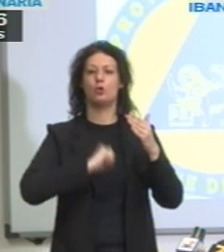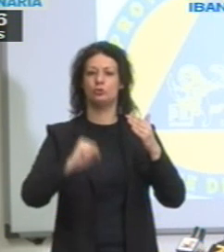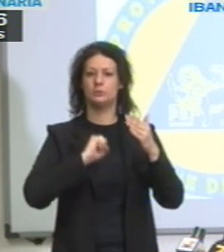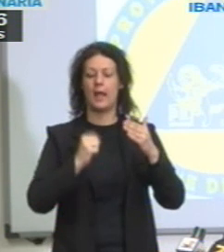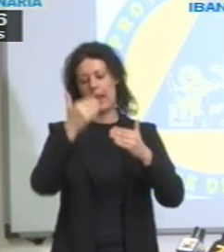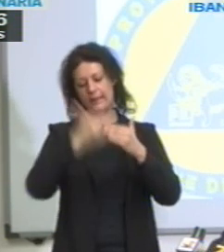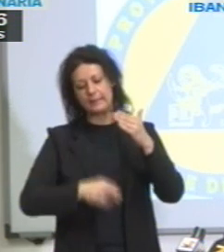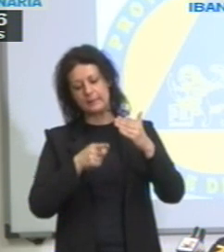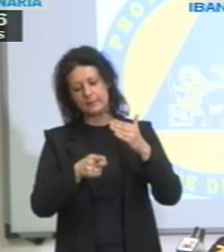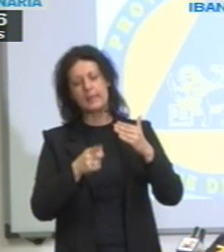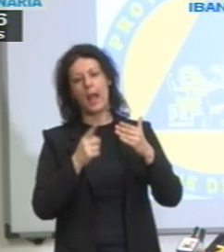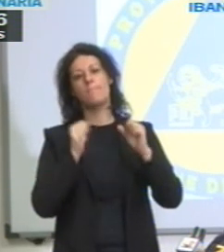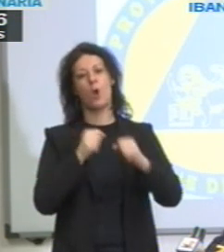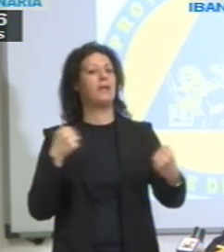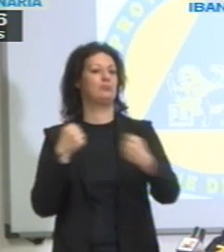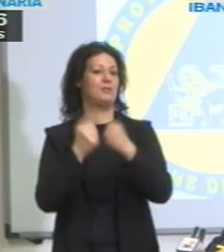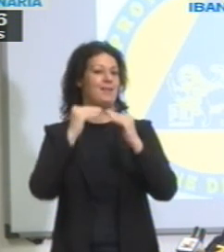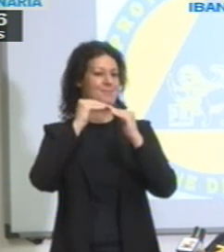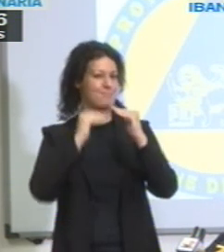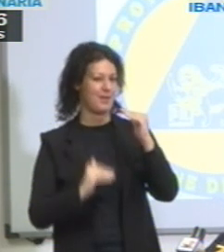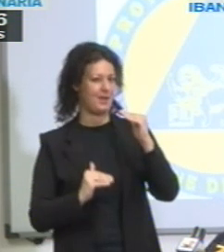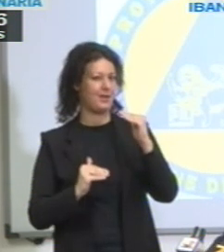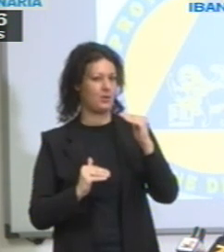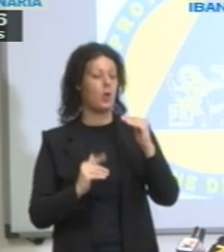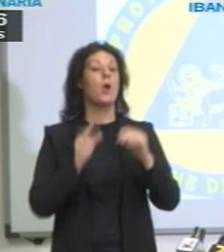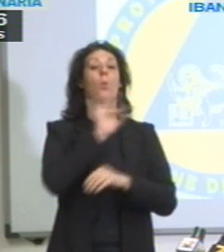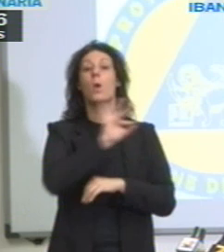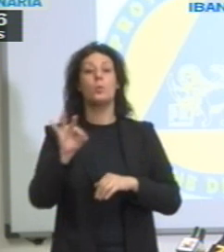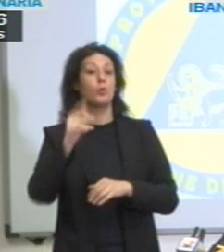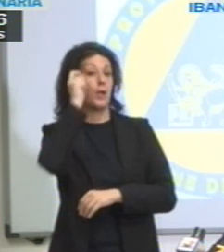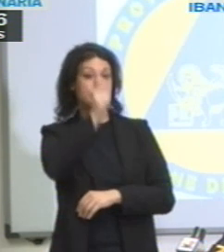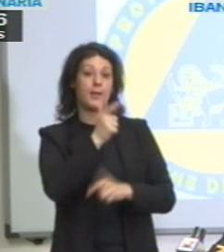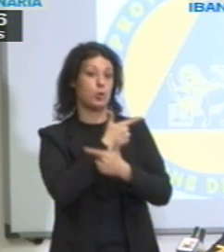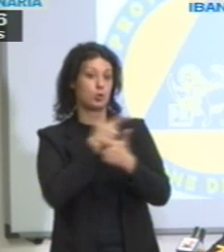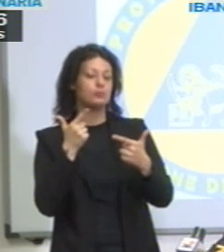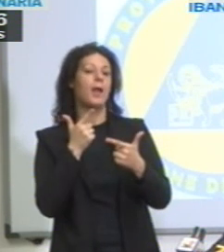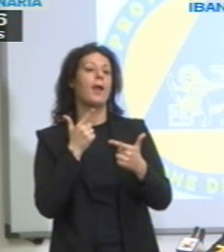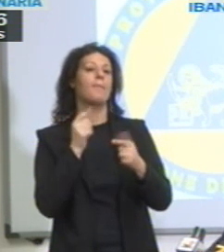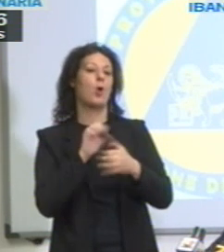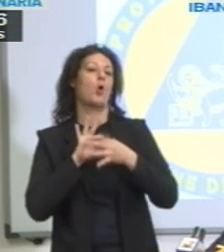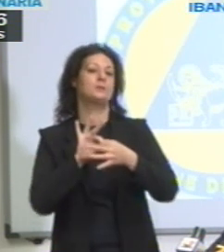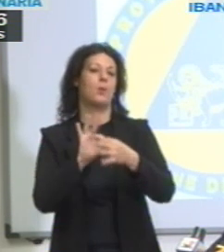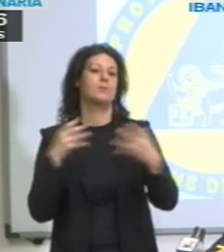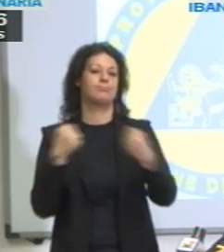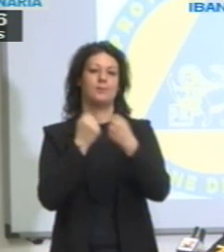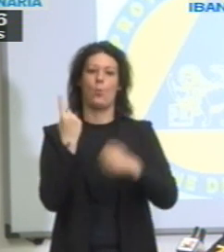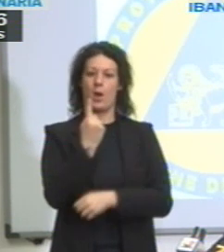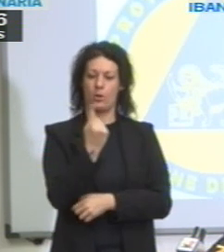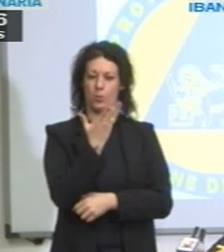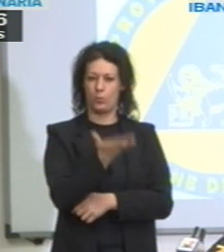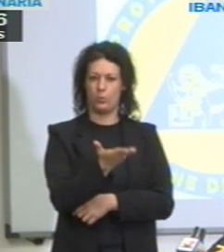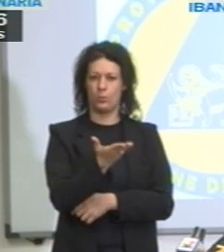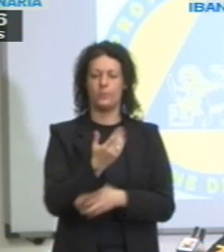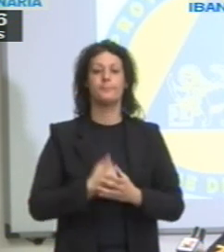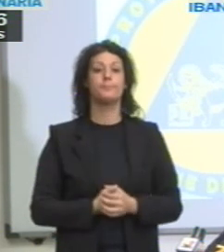incidenti. Poi c'è chi non li rispetta e va a far male a qualcuno o si fa male da sé. E questo è il ragionamento, quindi io non dico che il professor